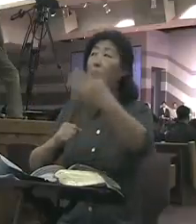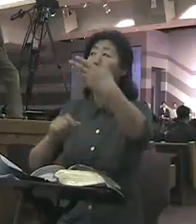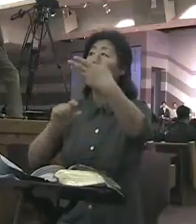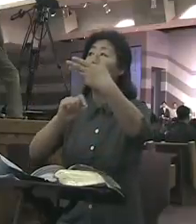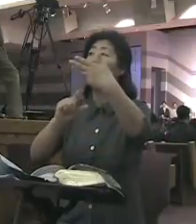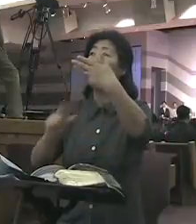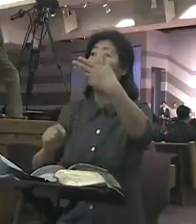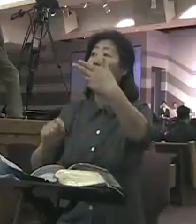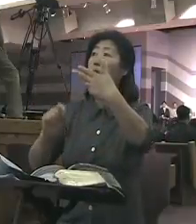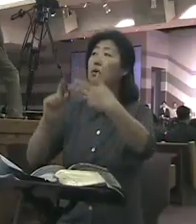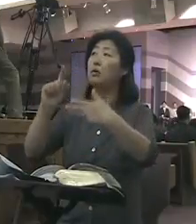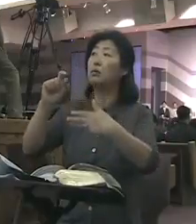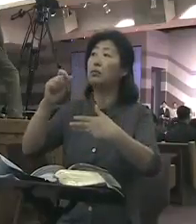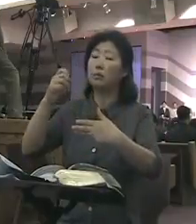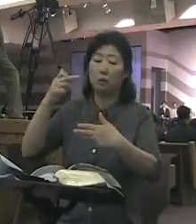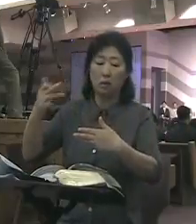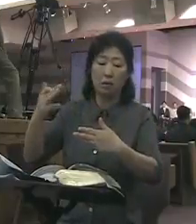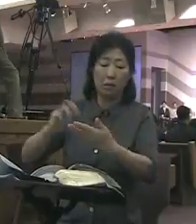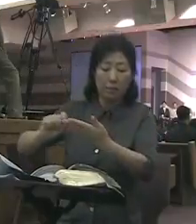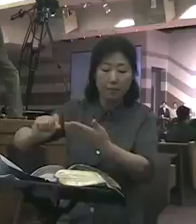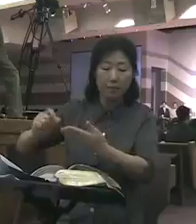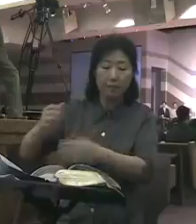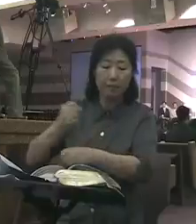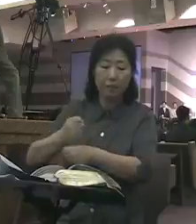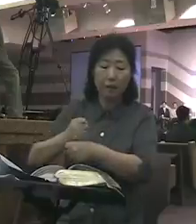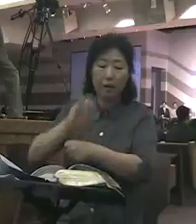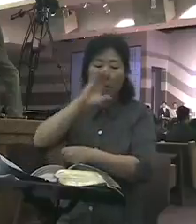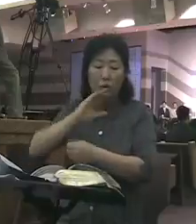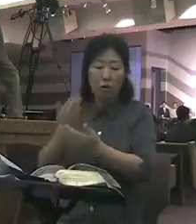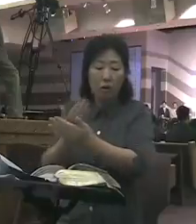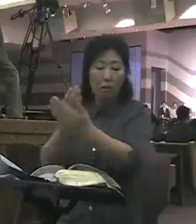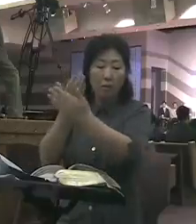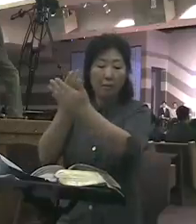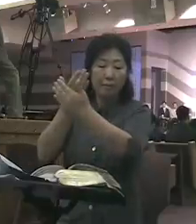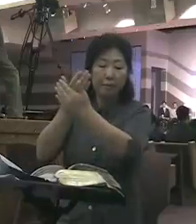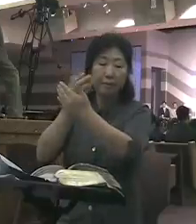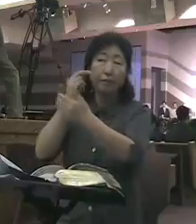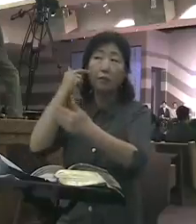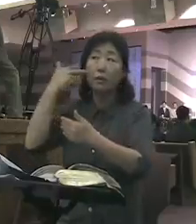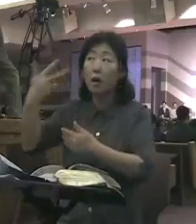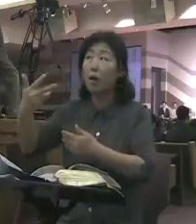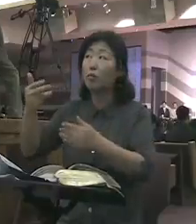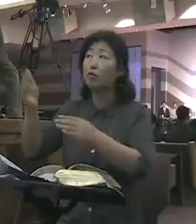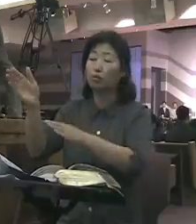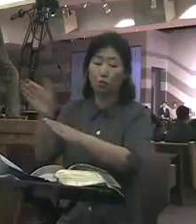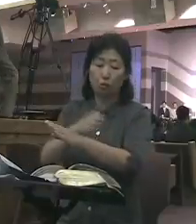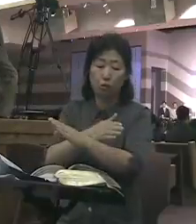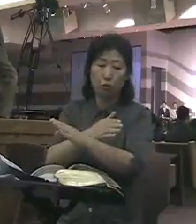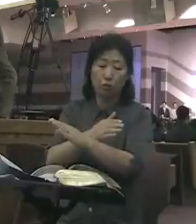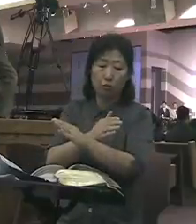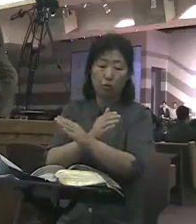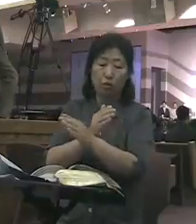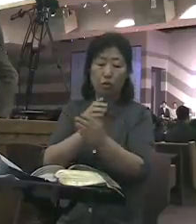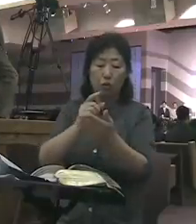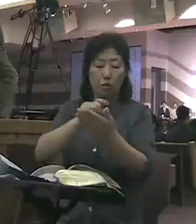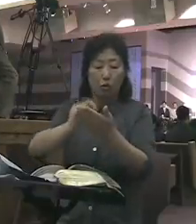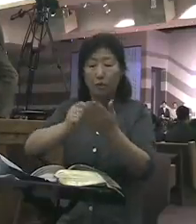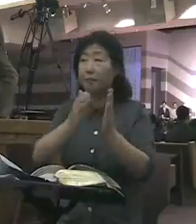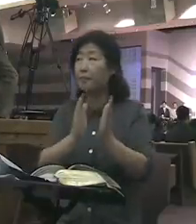신청하실 수가 있겠습니다. 훈련개발원에서 다음 주일부터 우리 로비에 청동산 로비에 저희가 부스를 만들어서